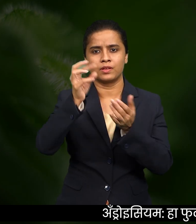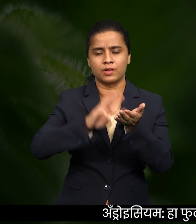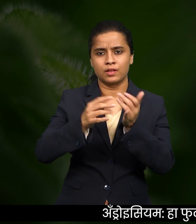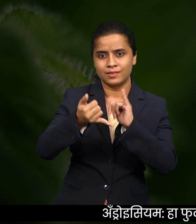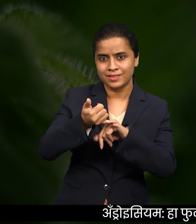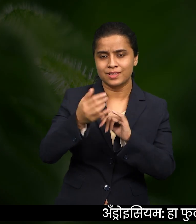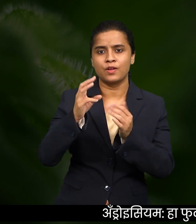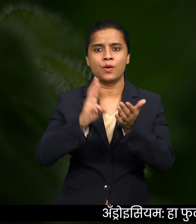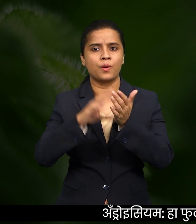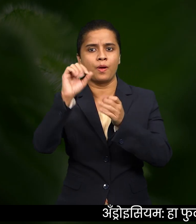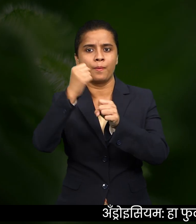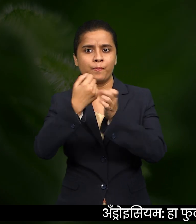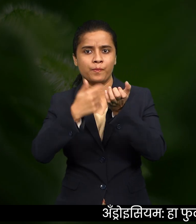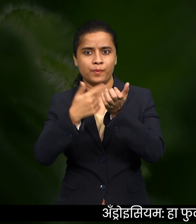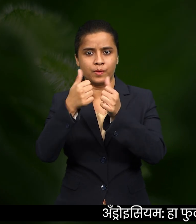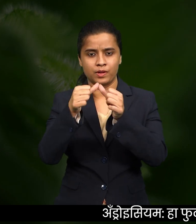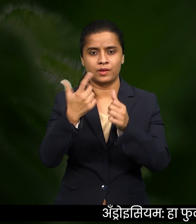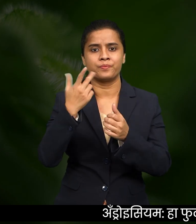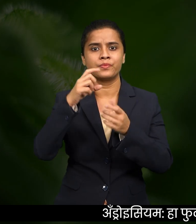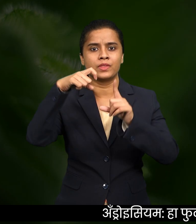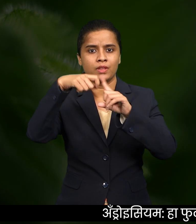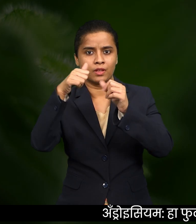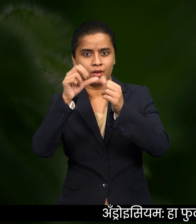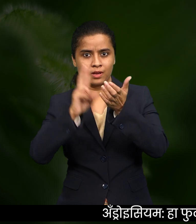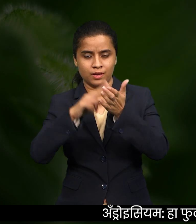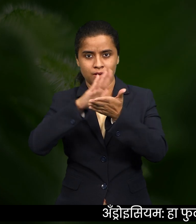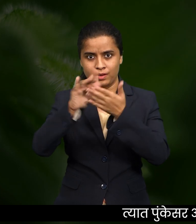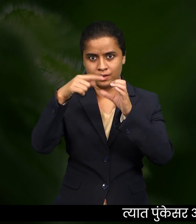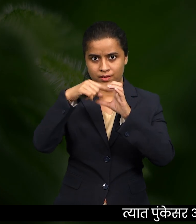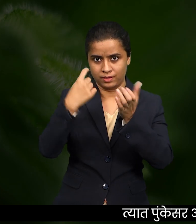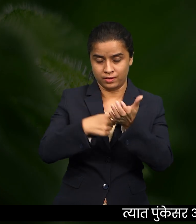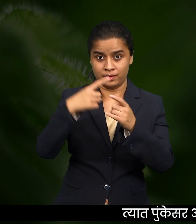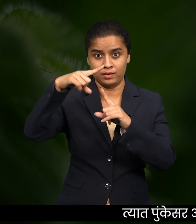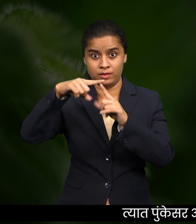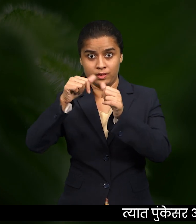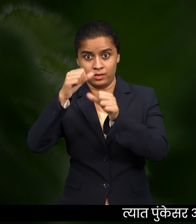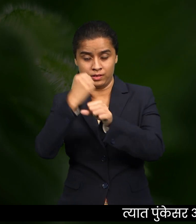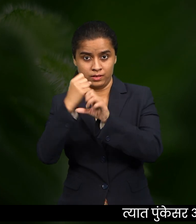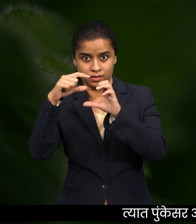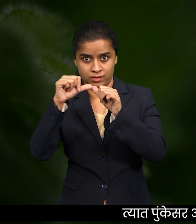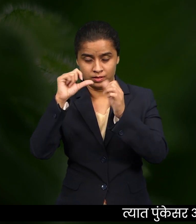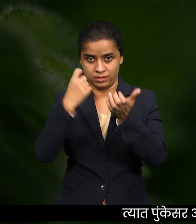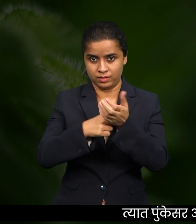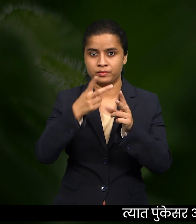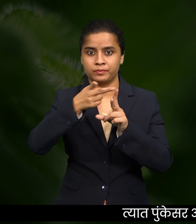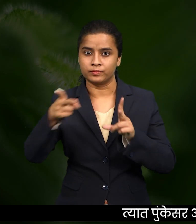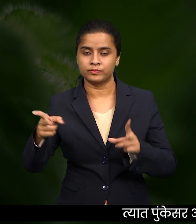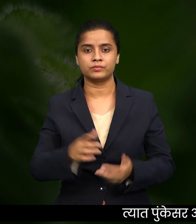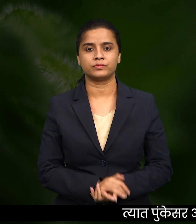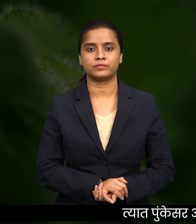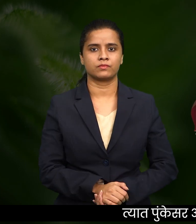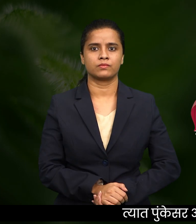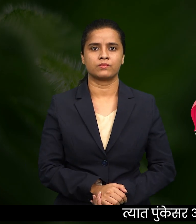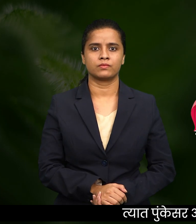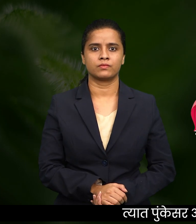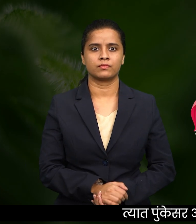अँड्रोशियम हा फुलांचा नर प्रजनन भाग आहे. त्यात पुंकेसर असतात. प्रत्येक